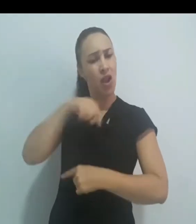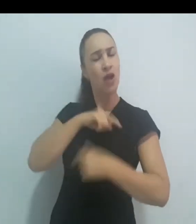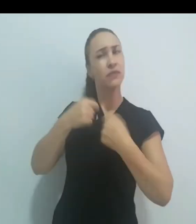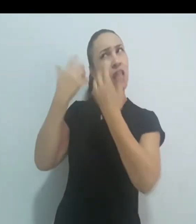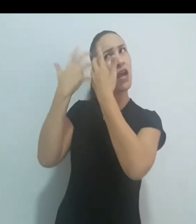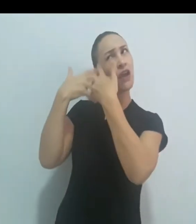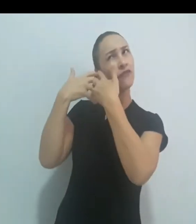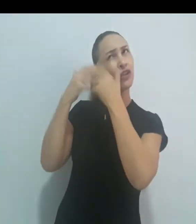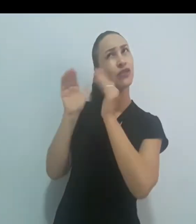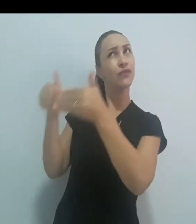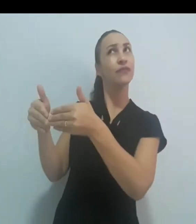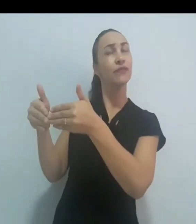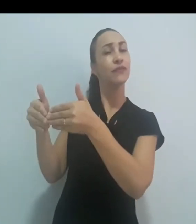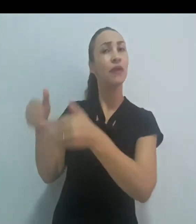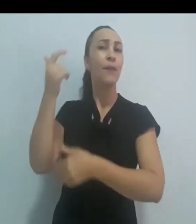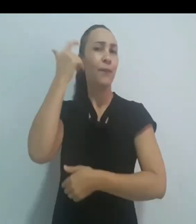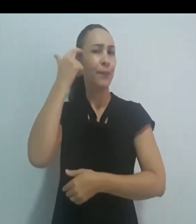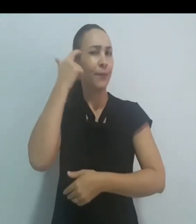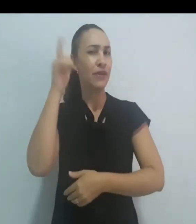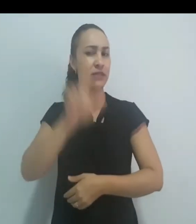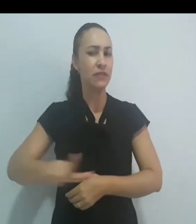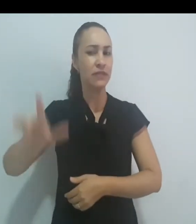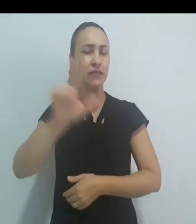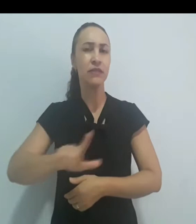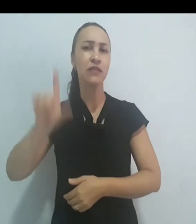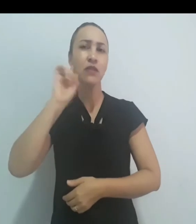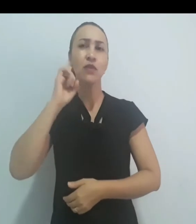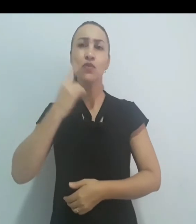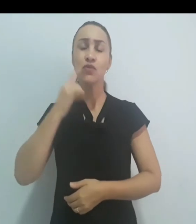refletir sobre ela, né? Então, pensar em literatura